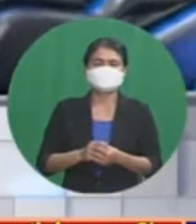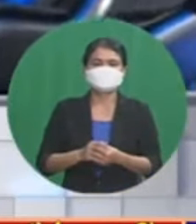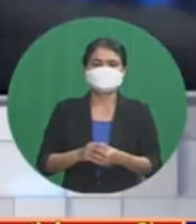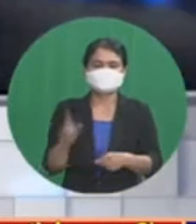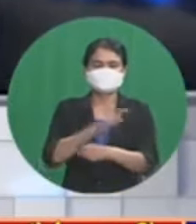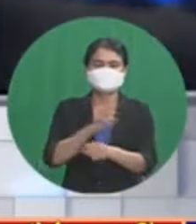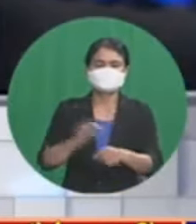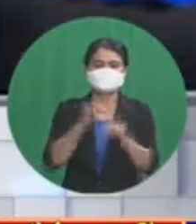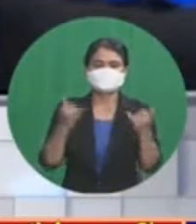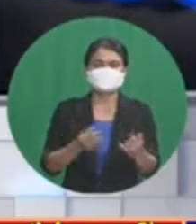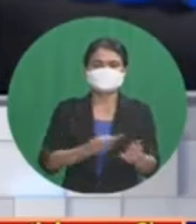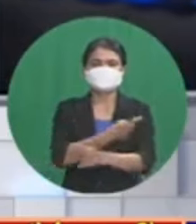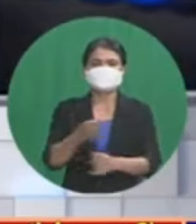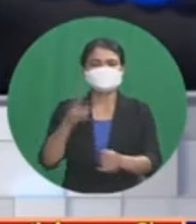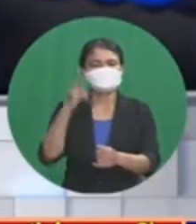នៅថ្ងៃច័ន្ទនេះហាងកាត់សក់កន្លែងហាត់ប្រាណហាងកាហ្វេនិងភោជនីយដ្ឋានទាំងឡាយនៅក្នុងទីក្រុងស៊ីតនីនៃប្រទេសអូស្ត្រាលីបានបើកទ្វារឡើងវិញសម្រាប់អតិថិជនដែលបានចវាក់ស័បង្កជំងឺកូវីដ19